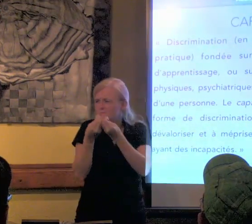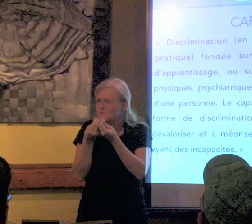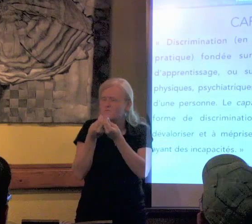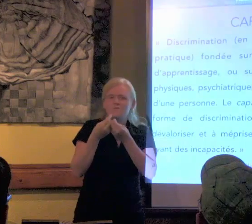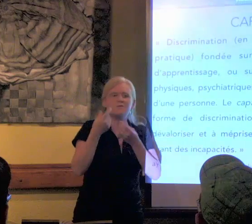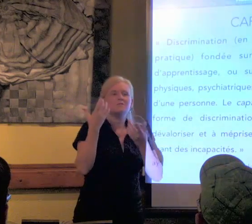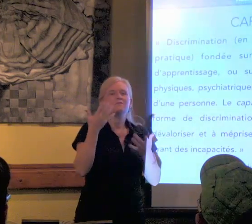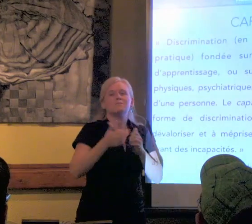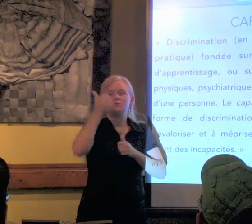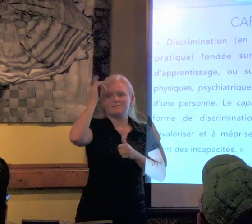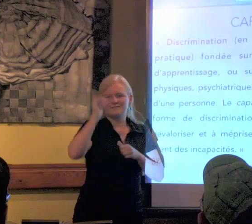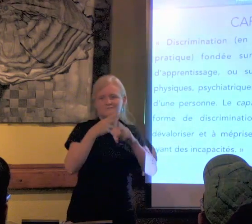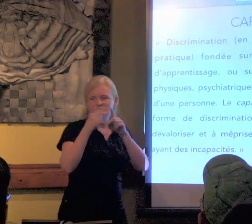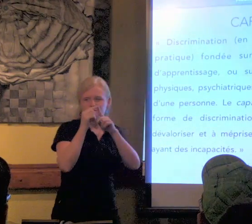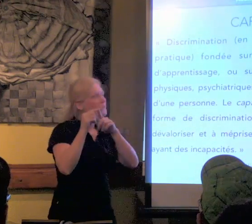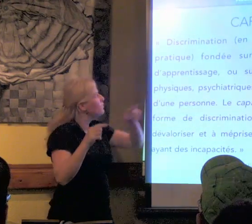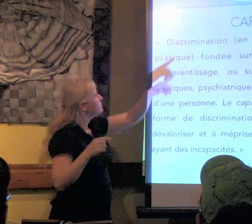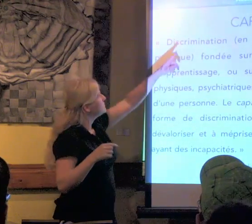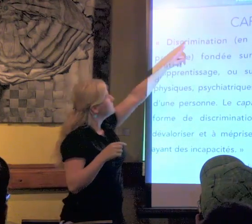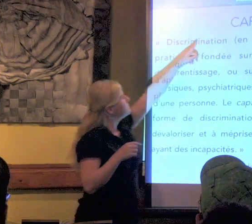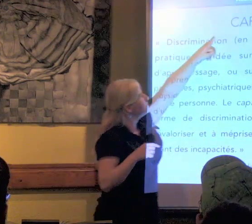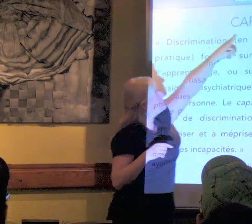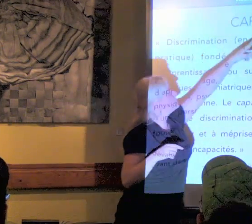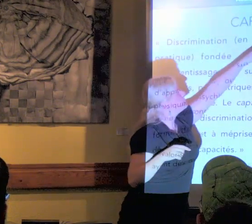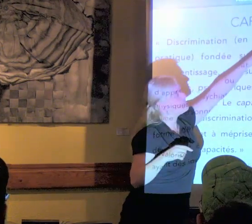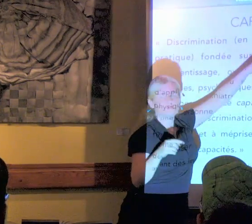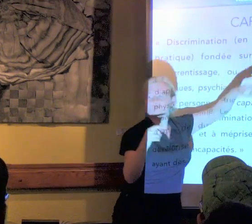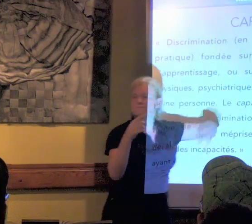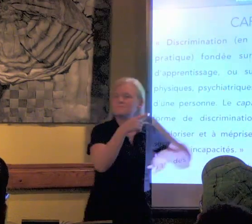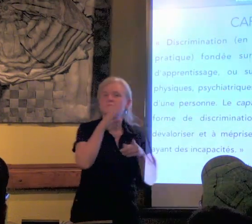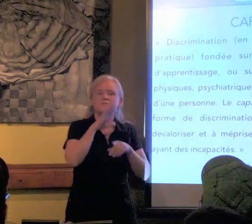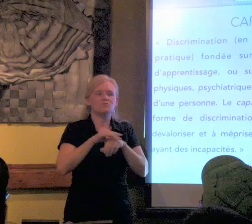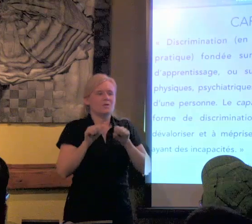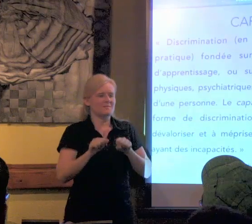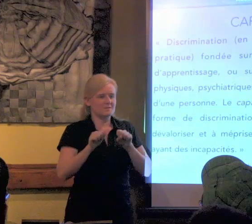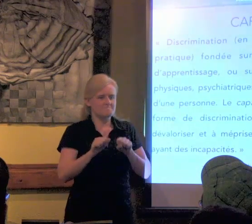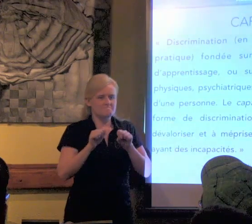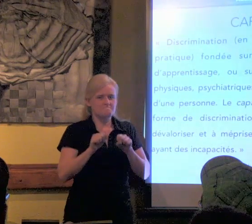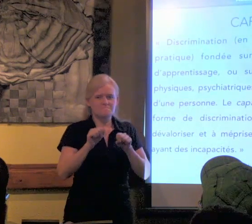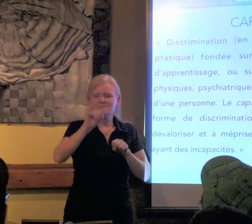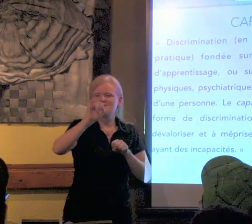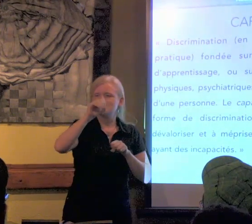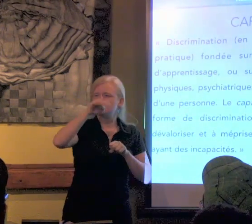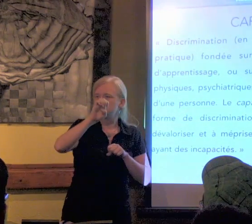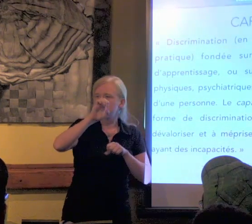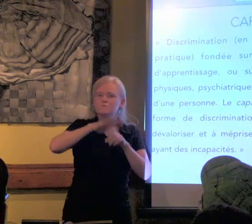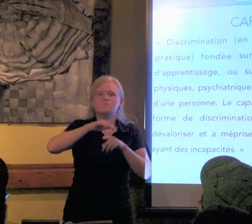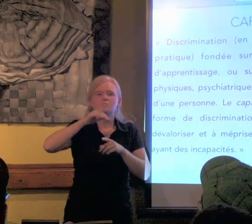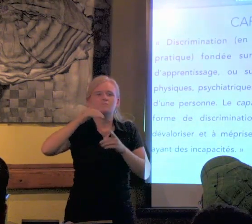Alors, parmi les personnes qui ont levé la main pour savoir si ceux qui ne connaissaient pas ce qu'est le capacitisme, nous allons